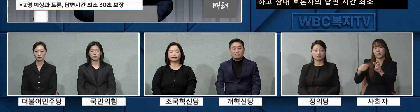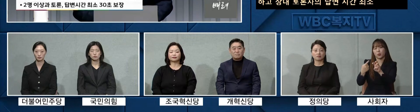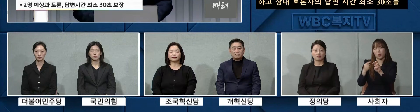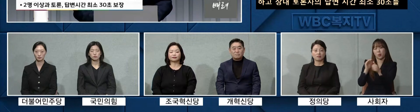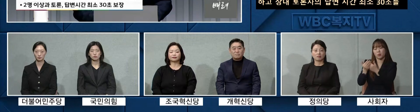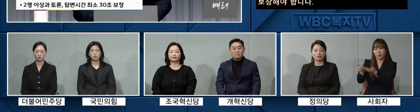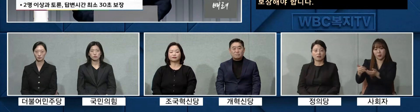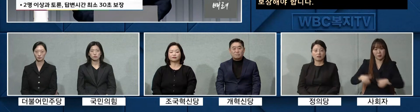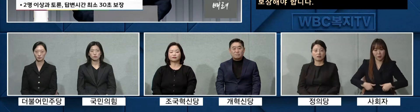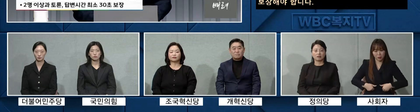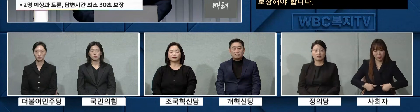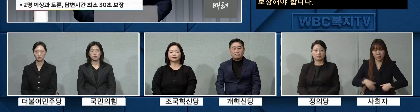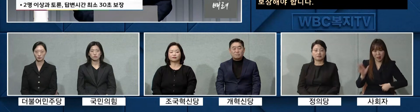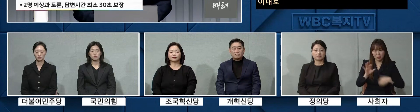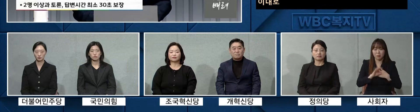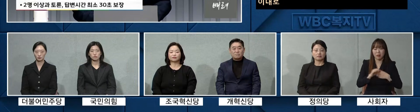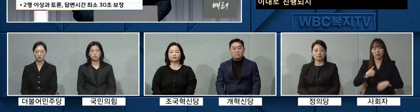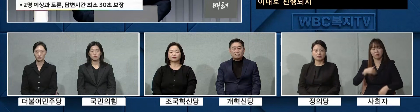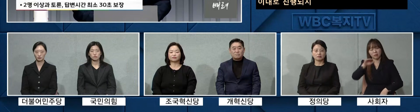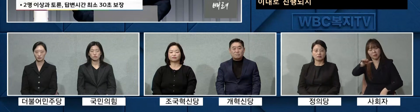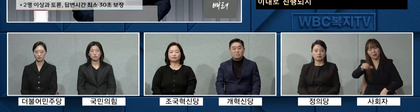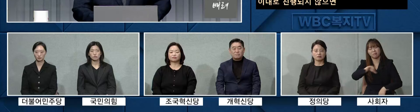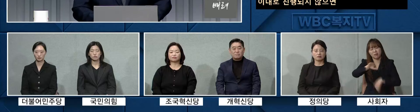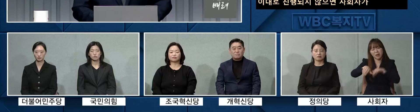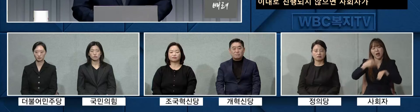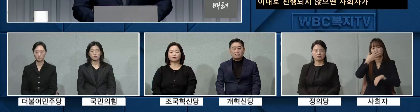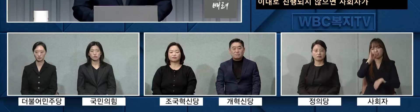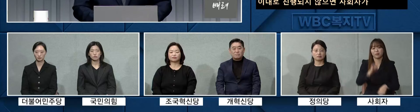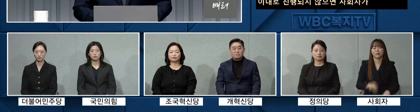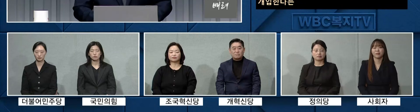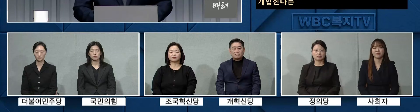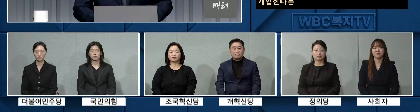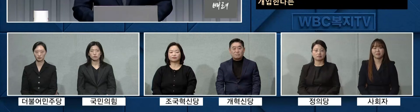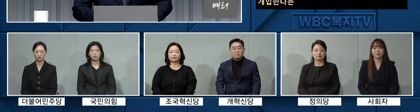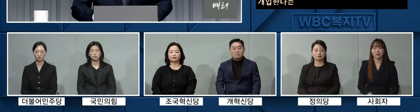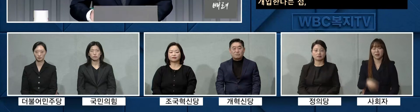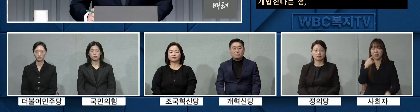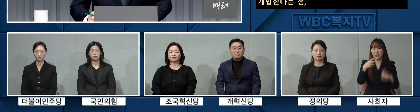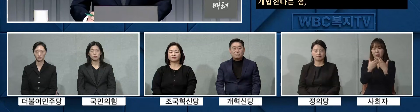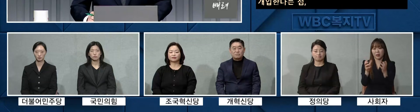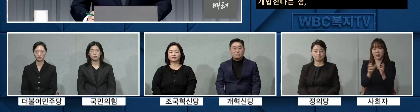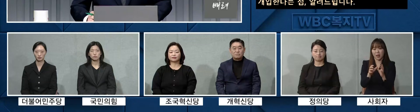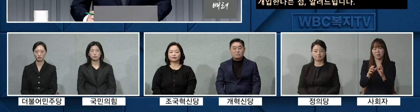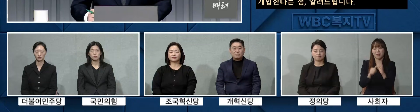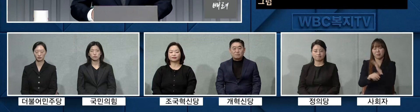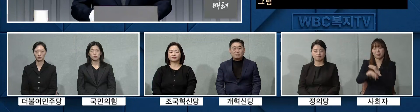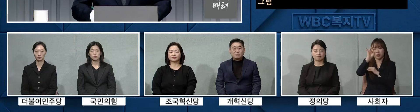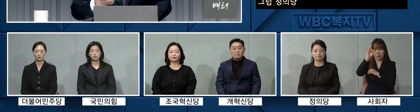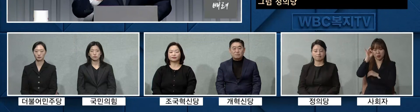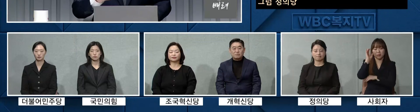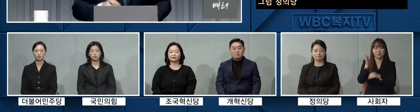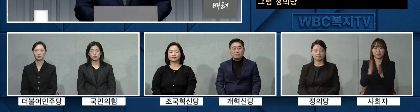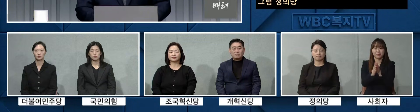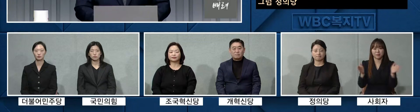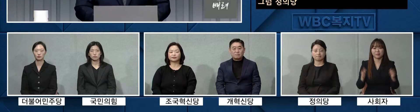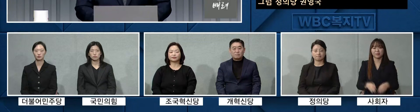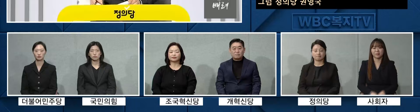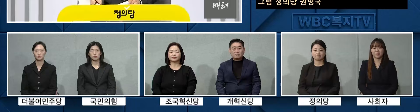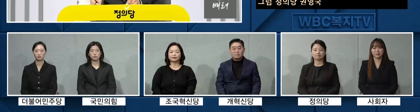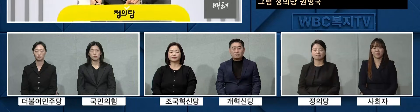이대로 진행되지 않으면 사회자가 개입한다는 점 알려드립니다. 그럼 정의당 권영국 대표부터 주도권 토론